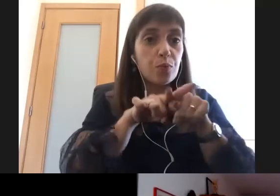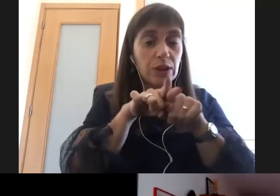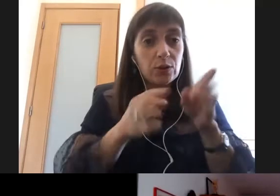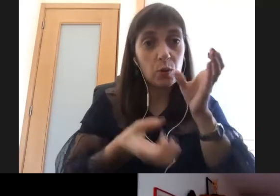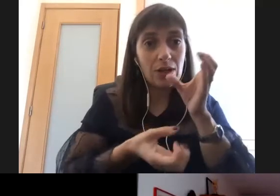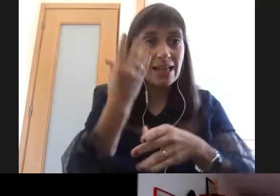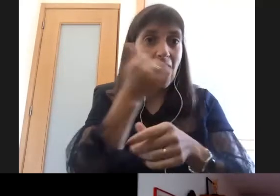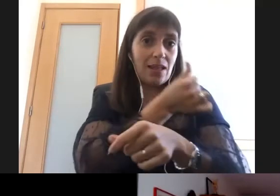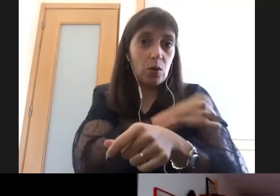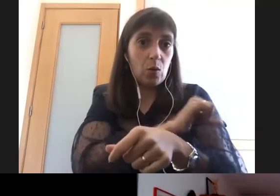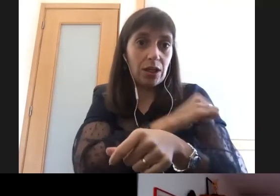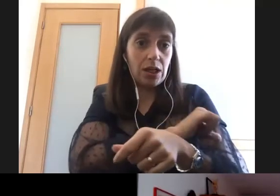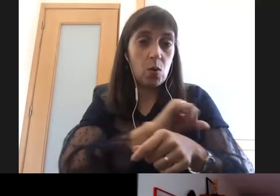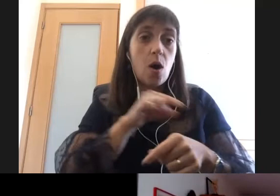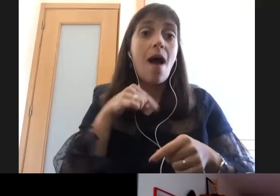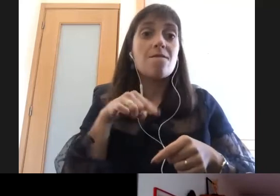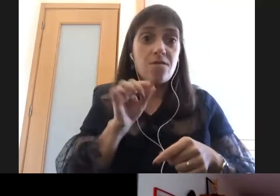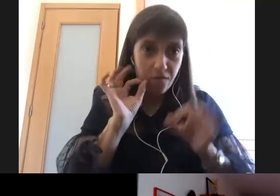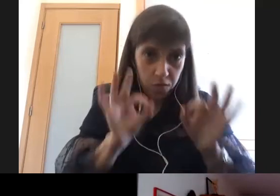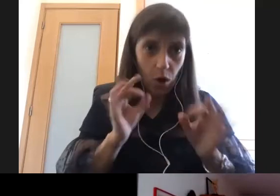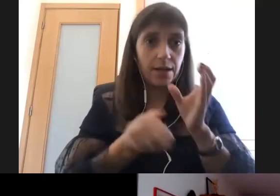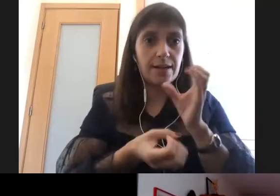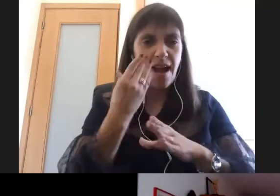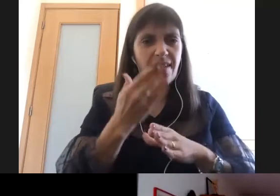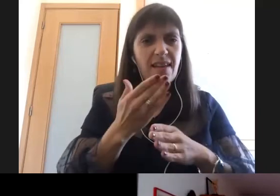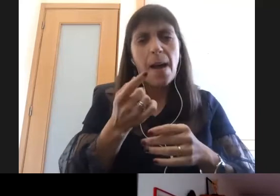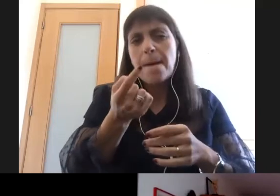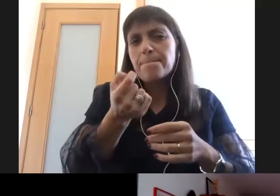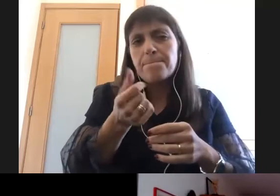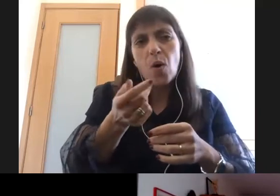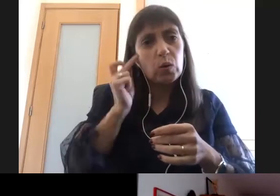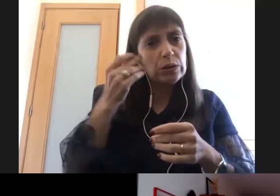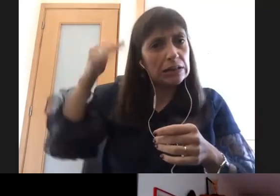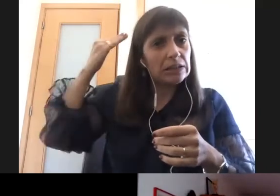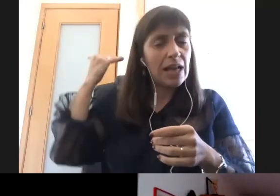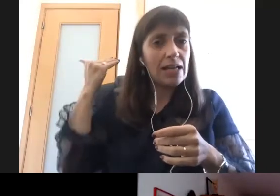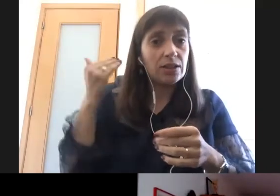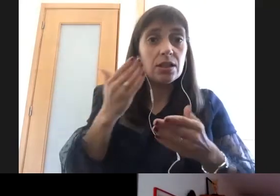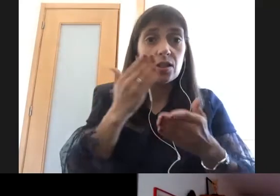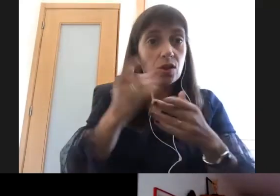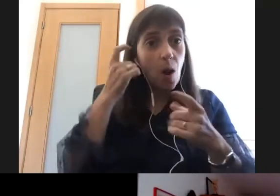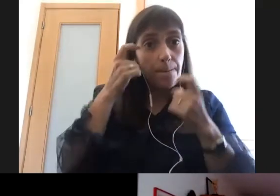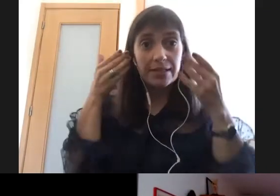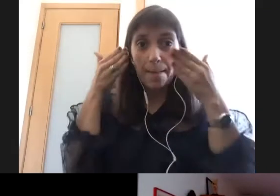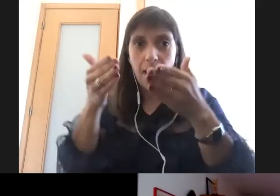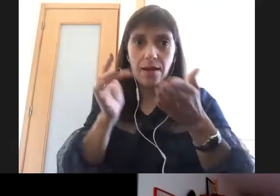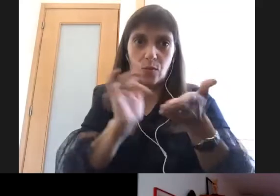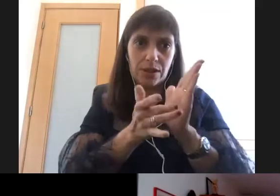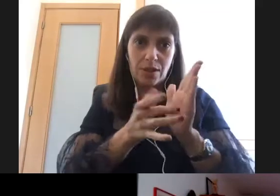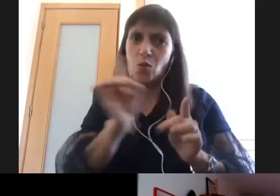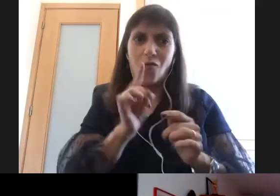foi criada até poucas décadas atrás para pensar o Brasil, não para pensar o Rio de Janeiro.